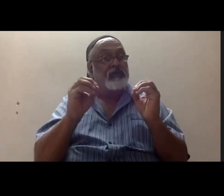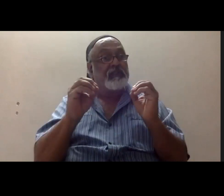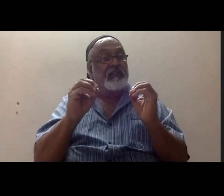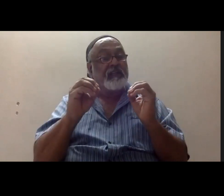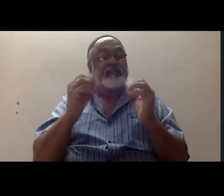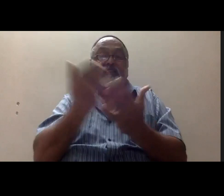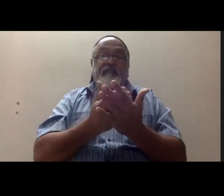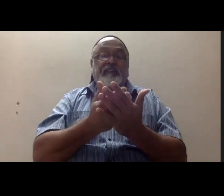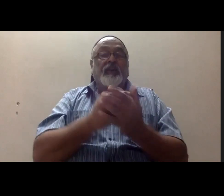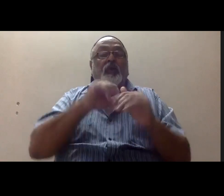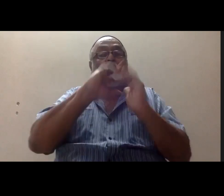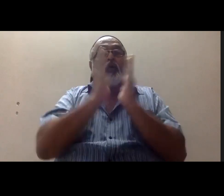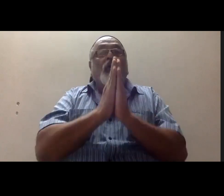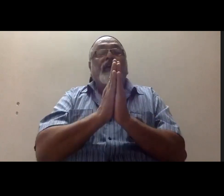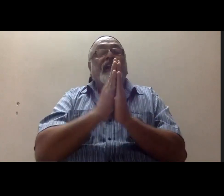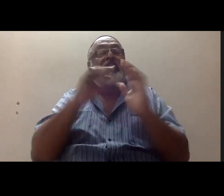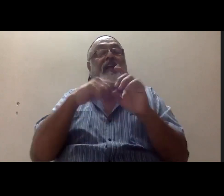और सस्टेनेबल